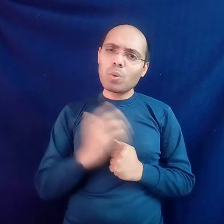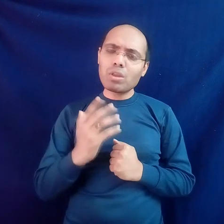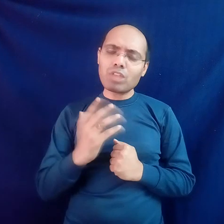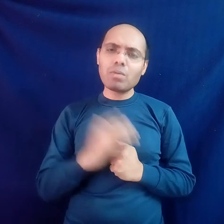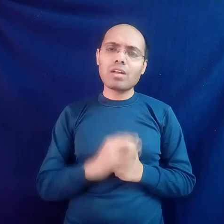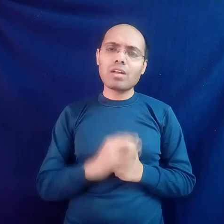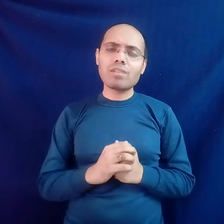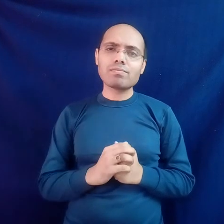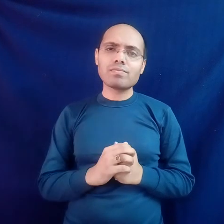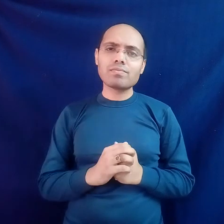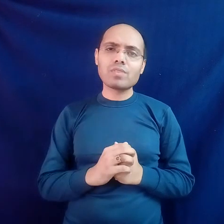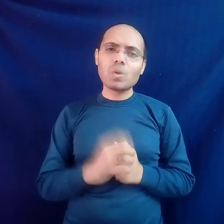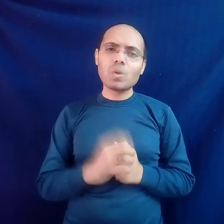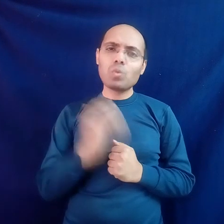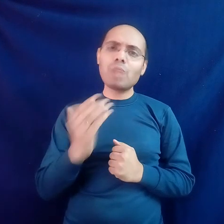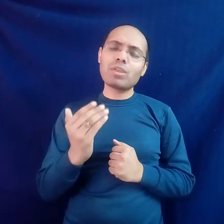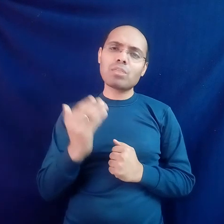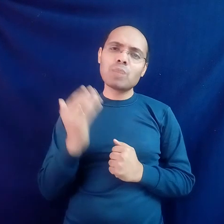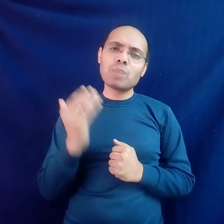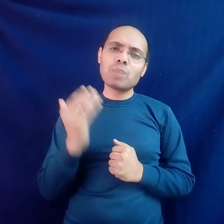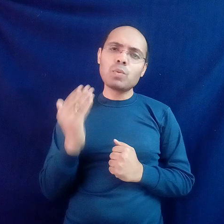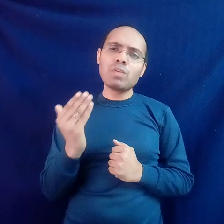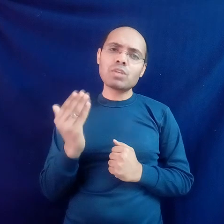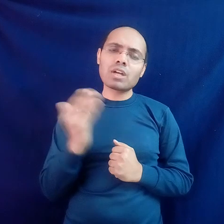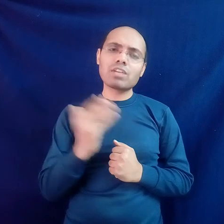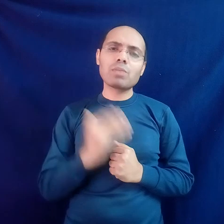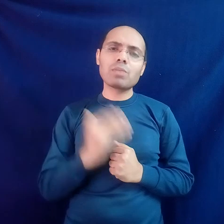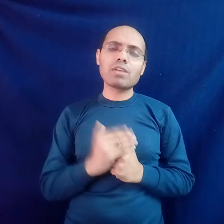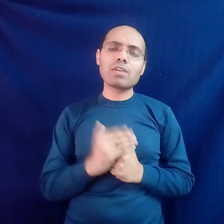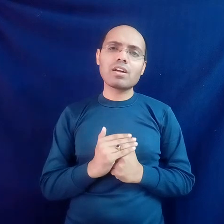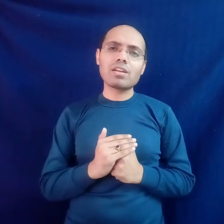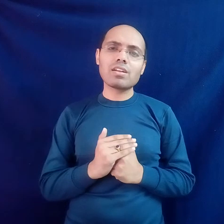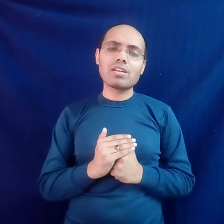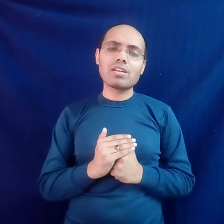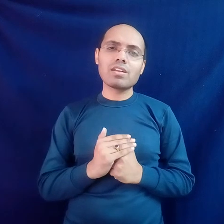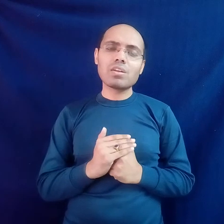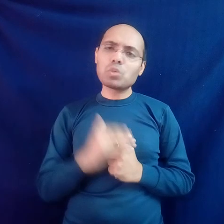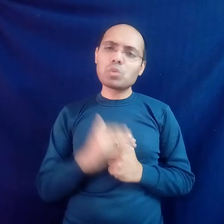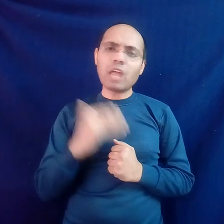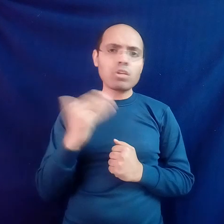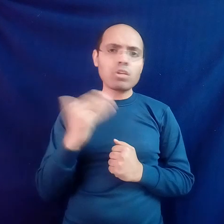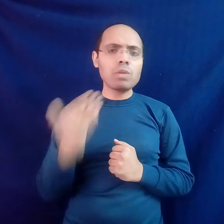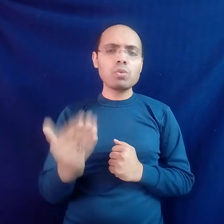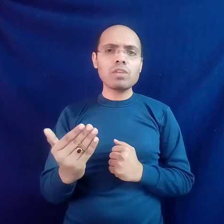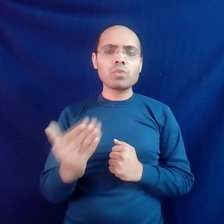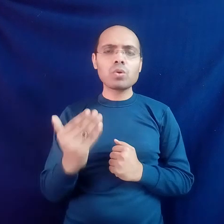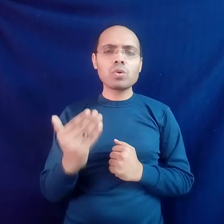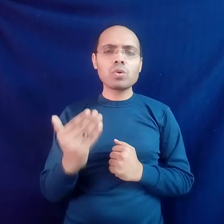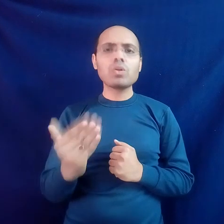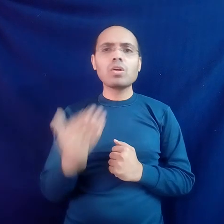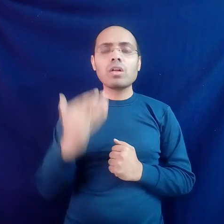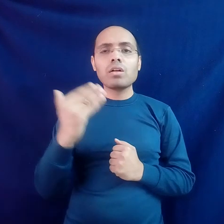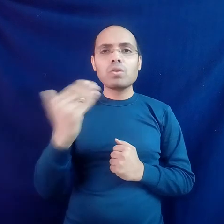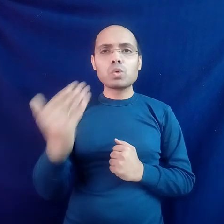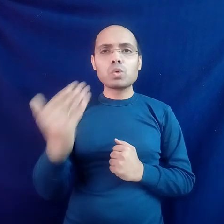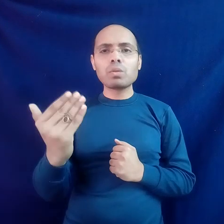स्ट्रेस में है, उन्हें बस मजबूरी वश करना पड़ रहा है, कुछ एक्सटर्नल मजबूरी जो दुश्मन